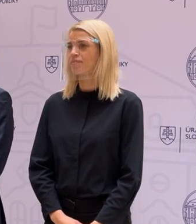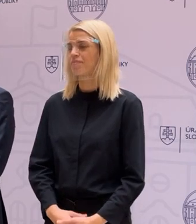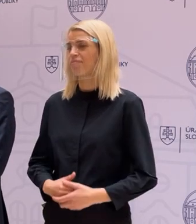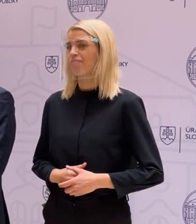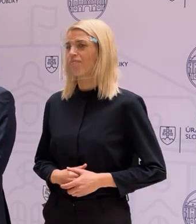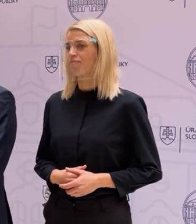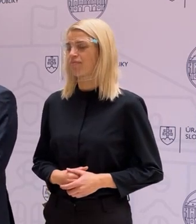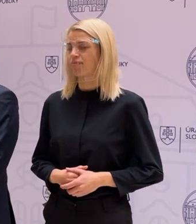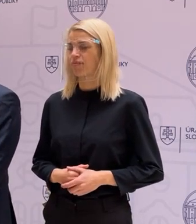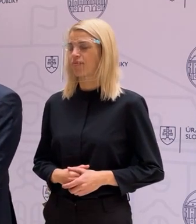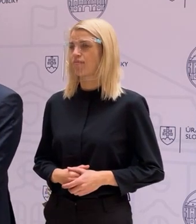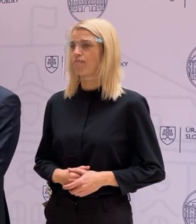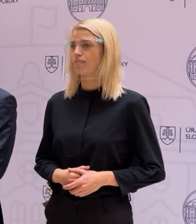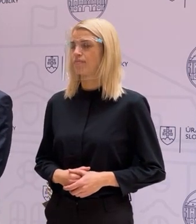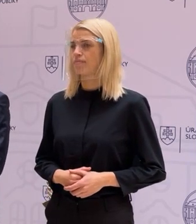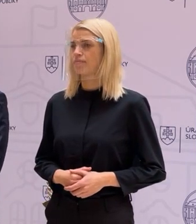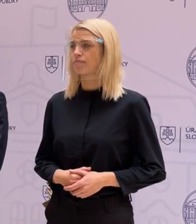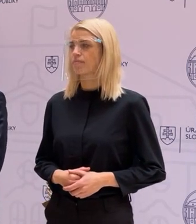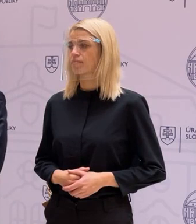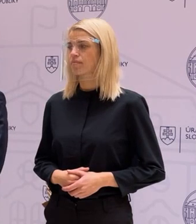Je to tak malo pred očami.